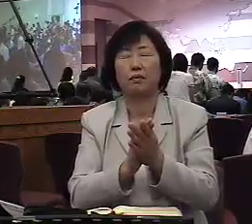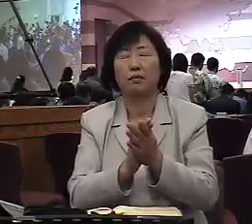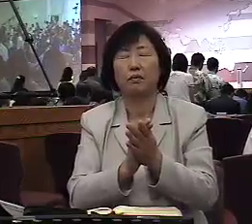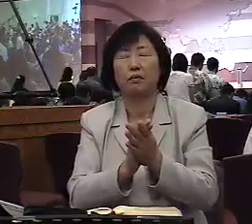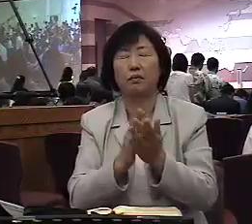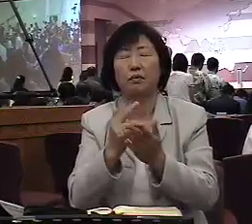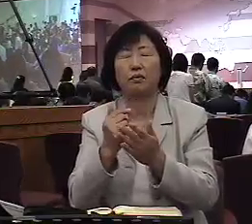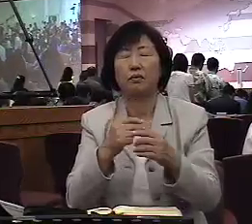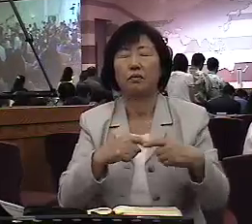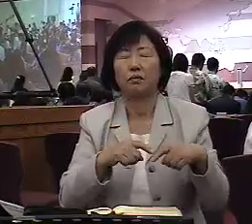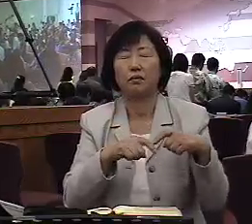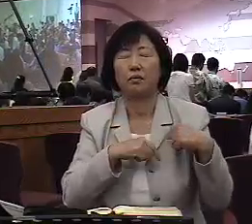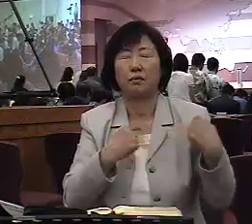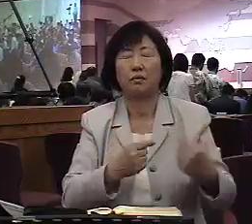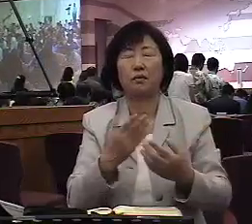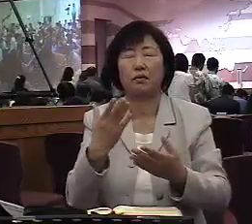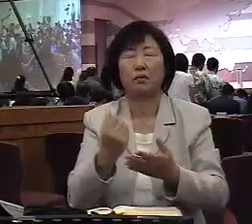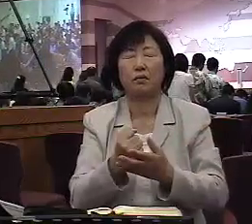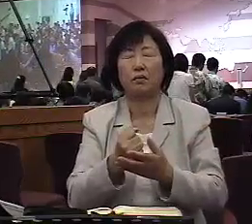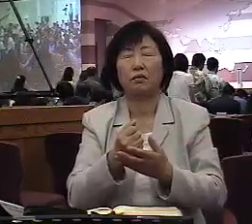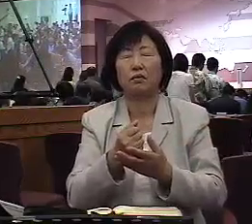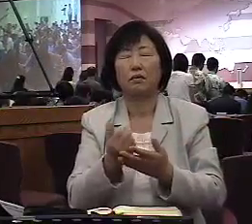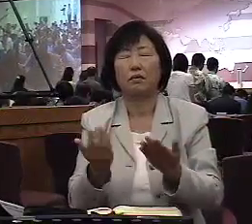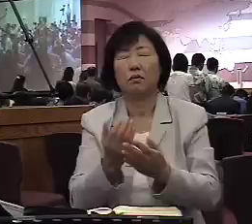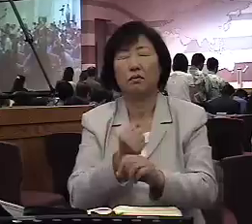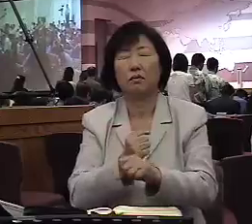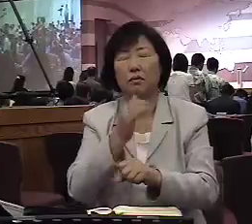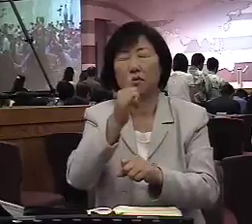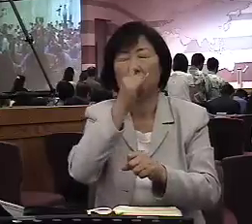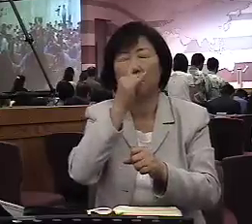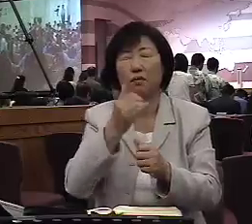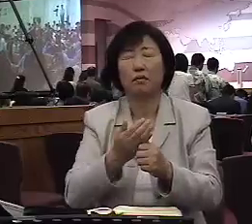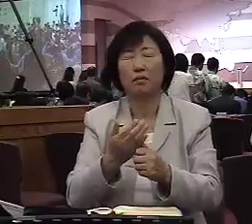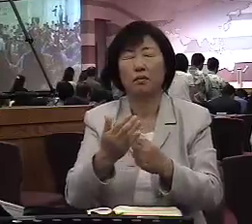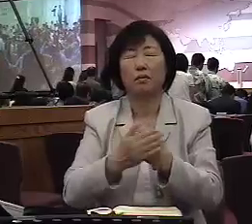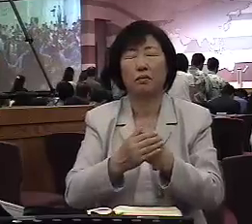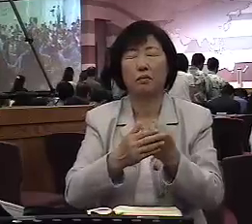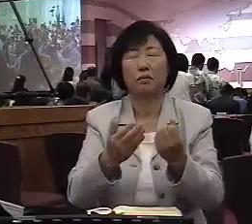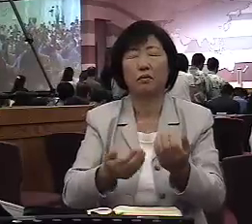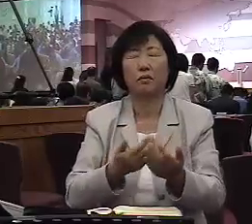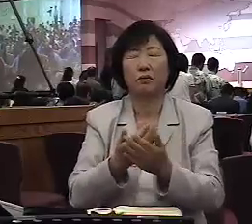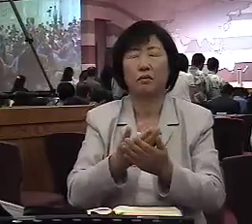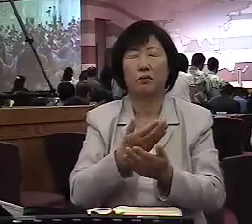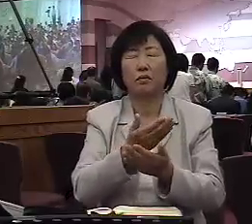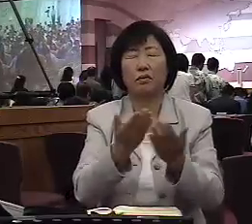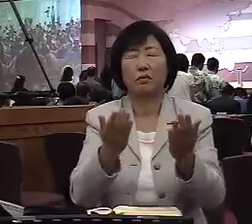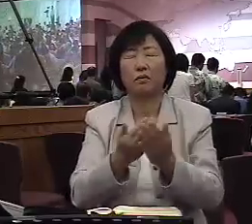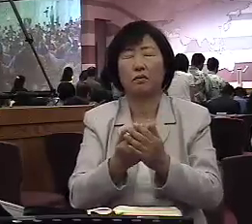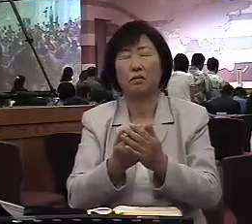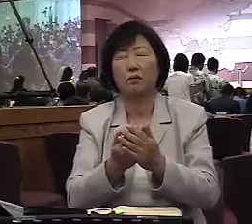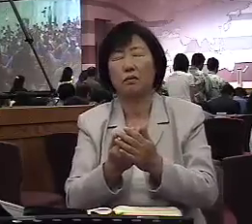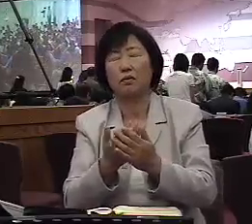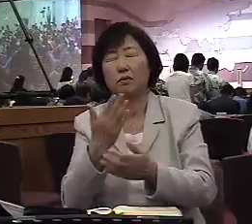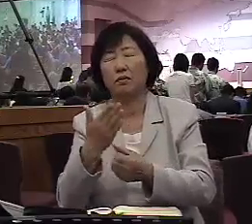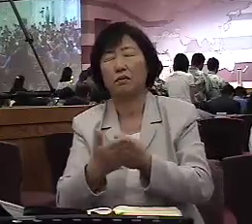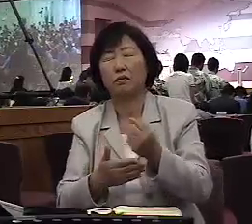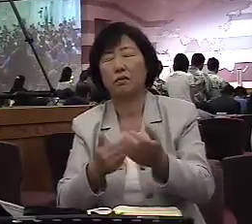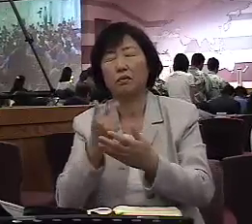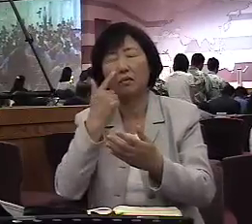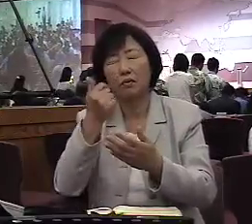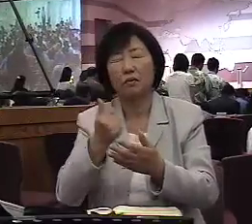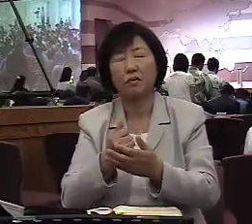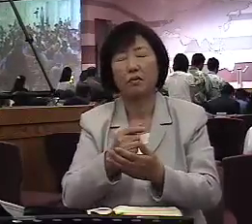아버지 하나님, 주님의 교회, 주님의 제자들을 양육하라고 허락하신 교회인 줄 믿습니다. 하나님